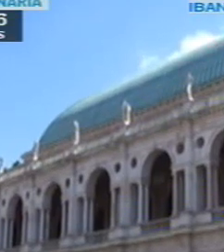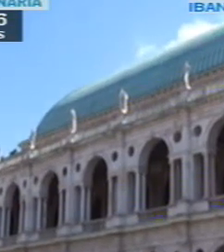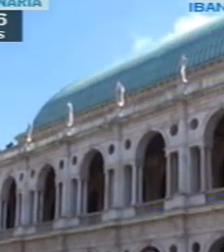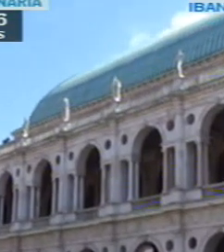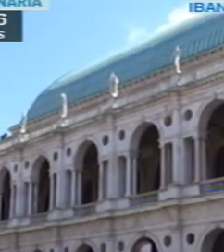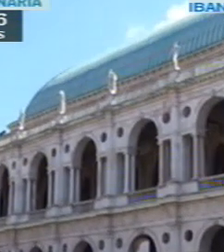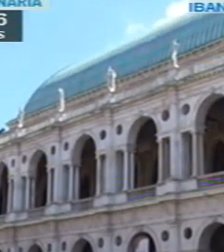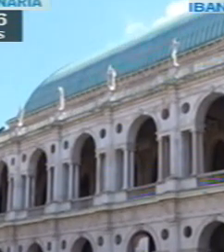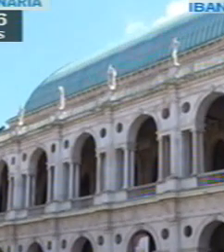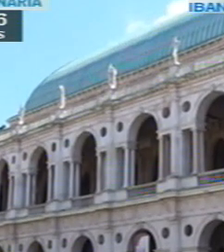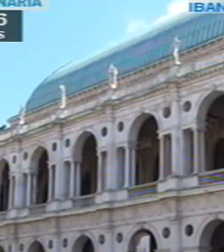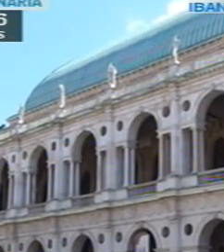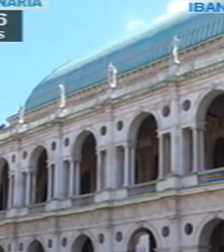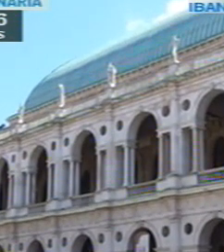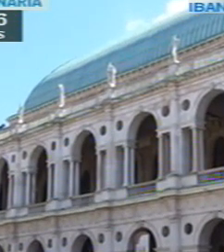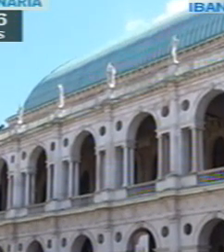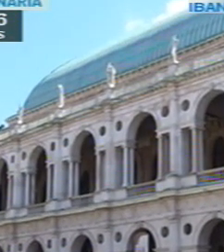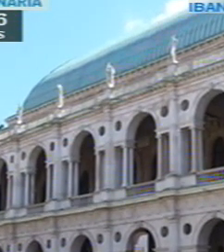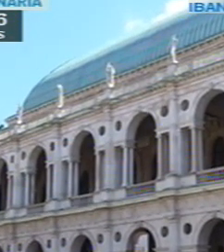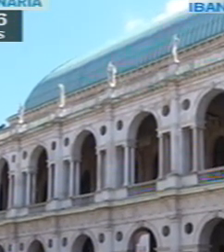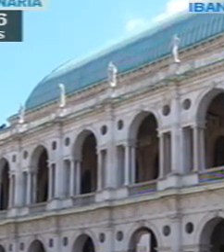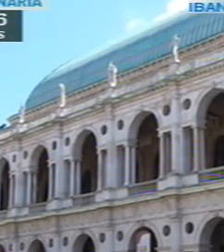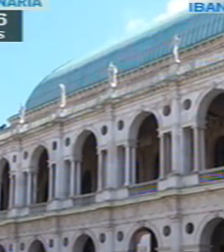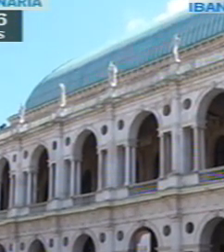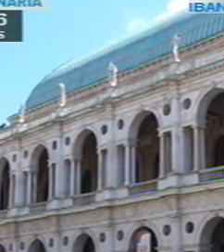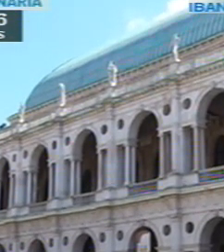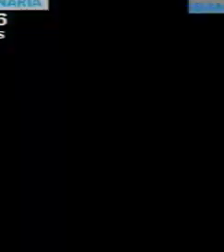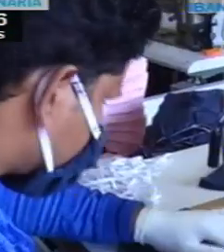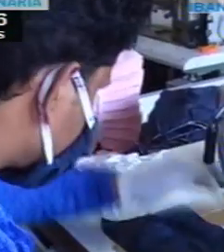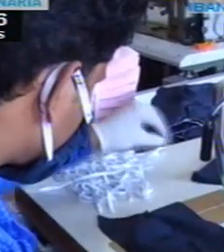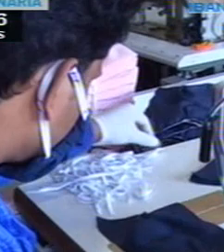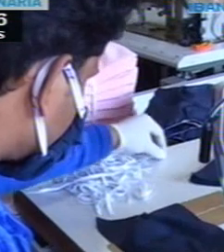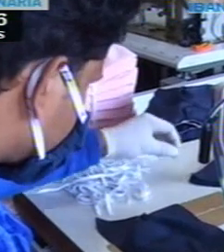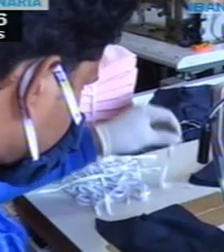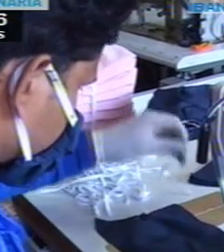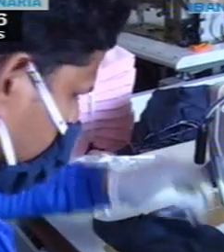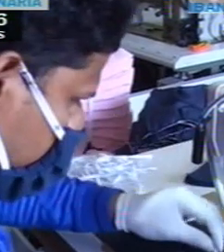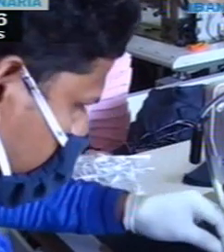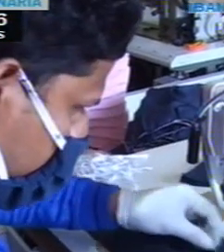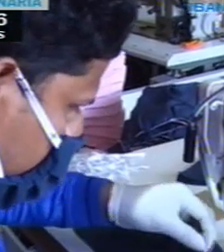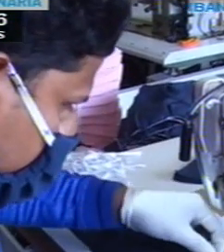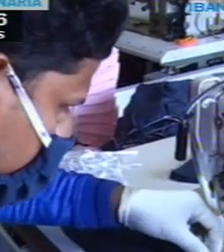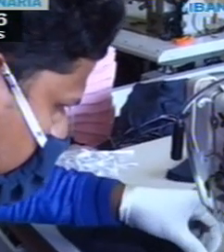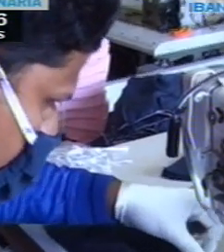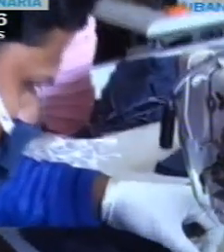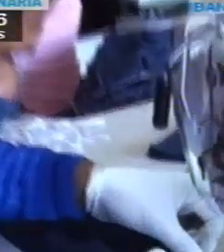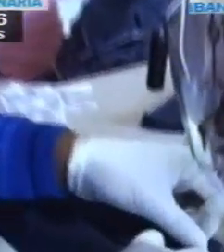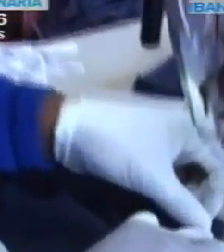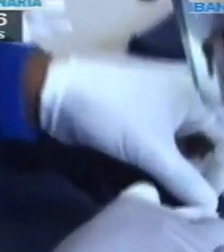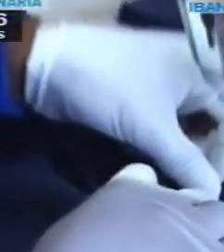rappresentando da solo la metà delle mancate assunzioni, i cui effetti nel medio e lungo periodo si riverbereranno sulla tenuta anche